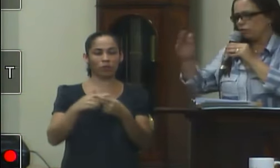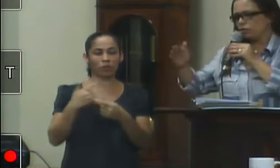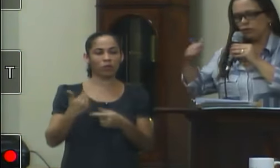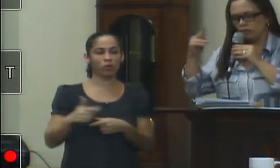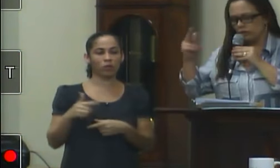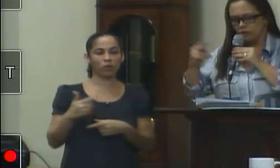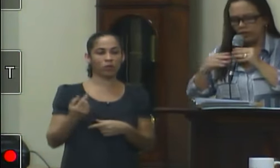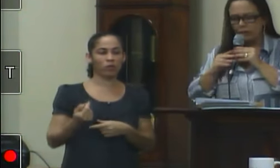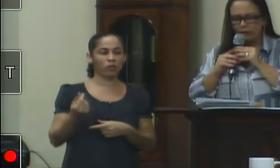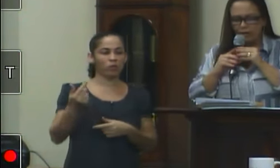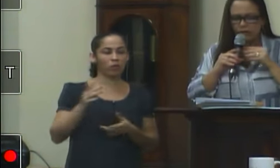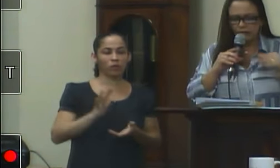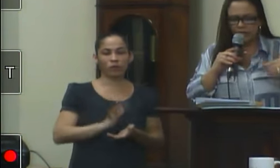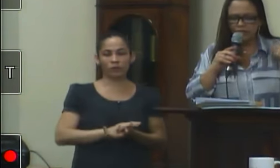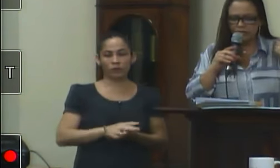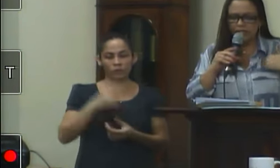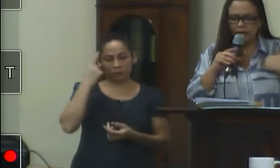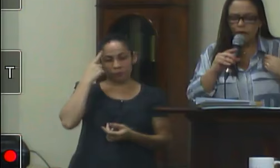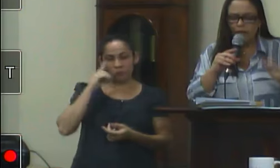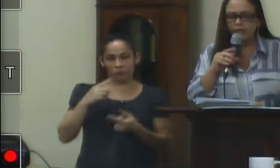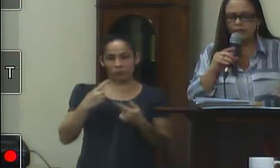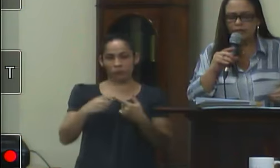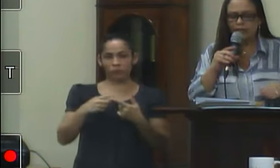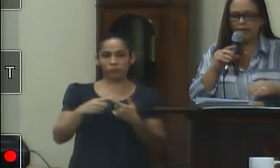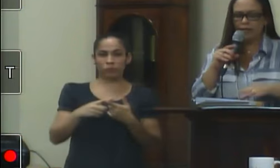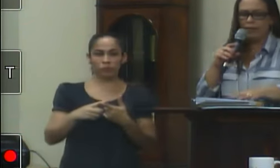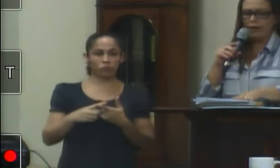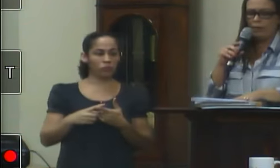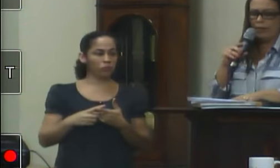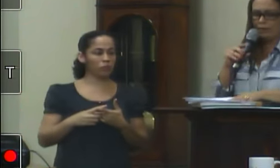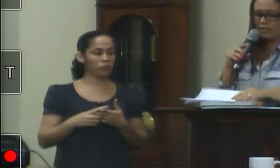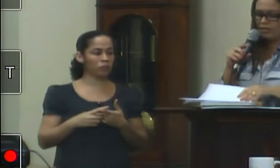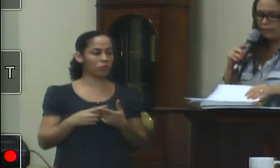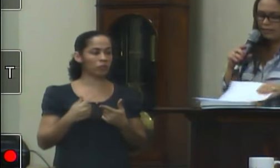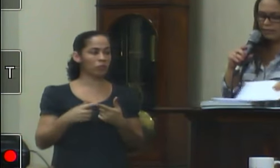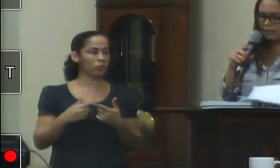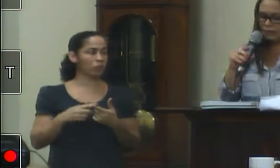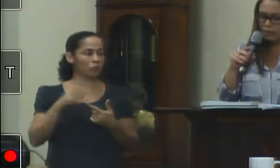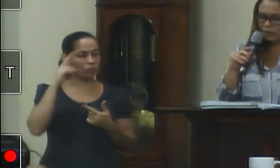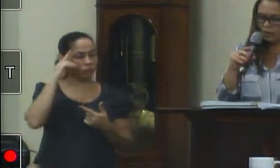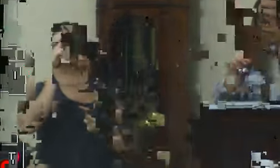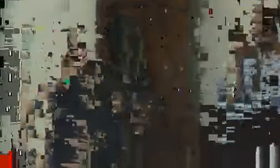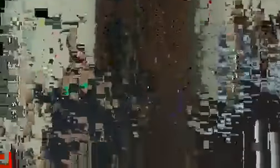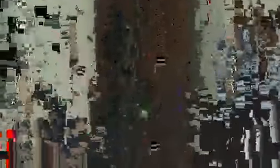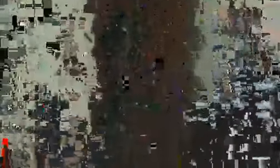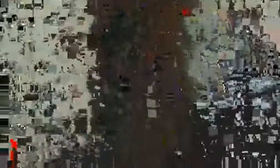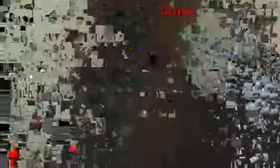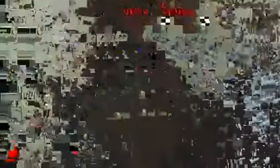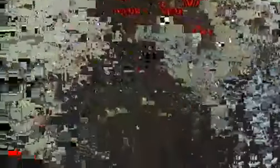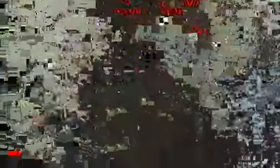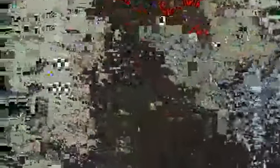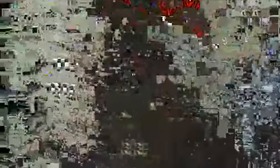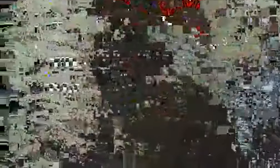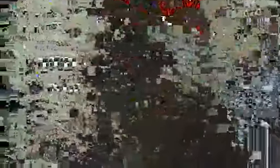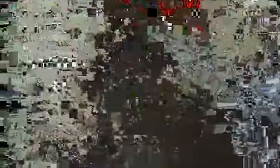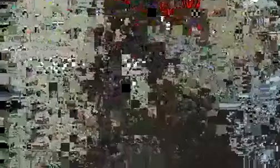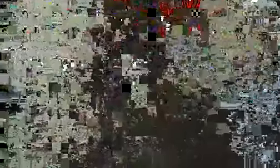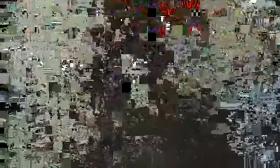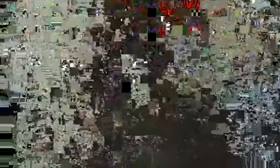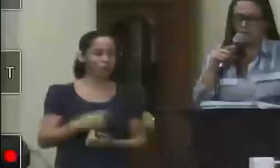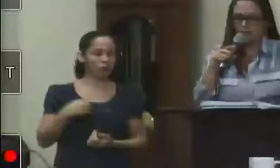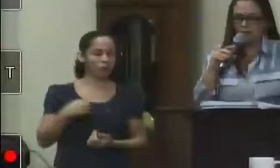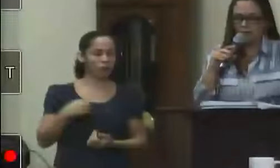de insumos ou de equipamentos do Laranjeiras, que eu mesmo liguei para a chefe da central de regulação. Bom, as